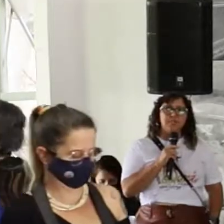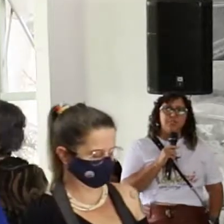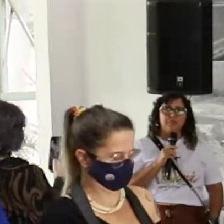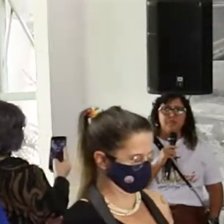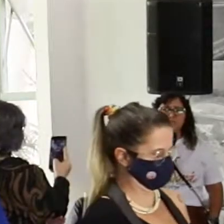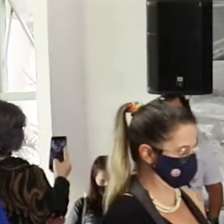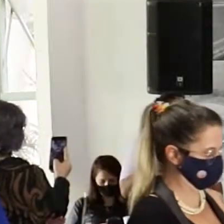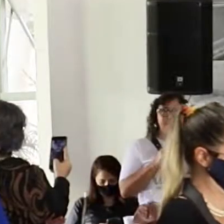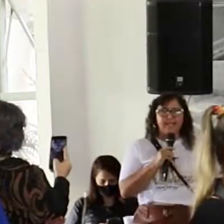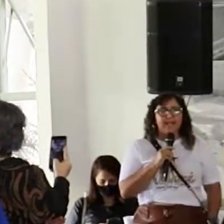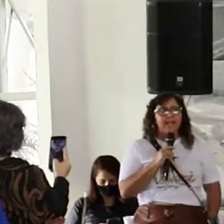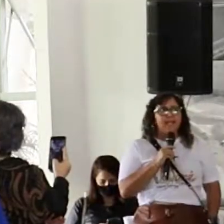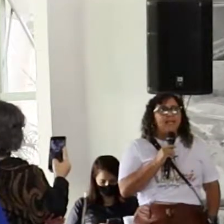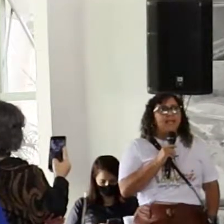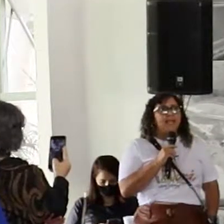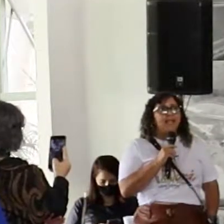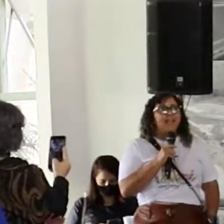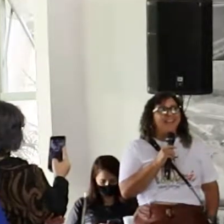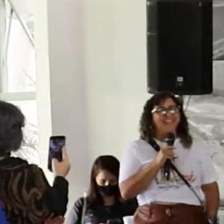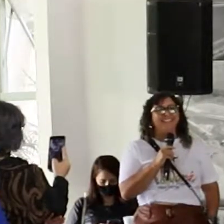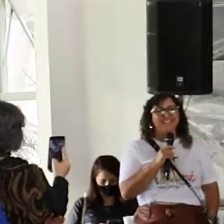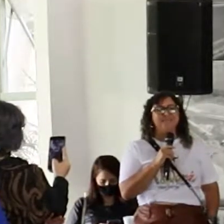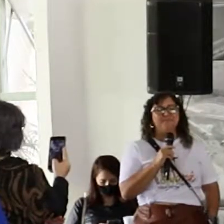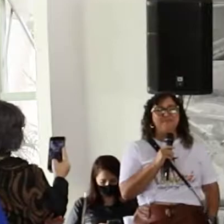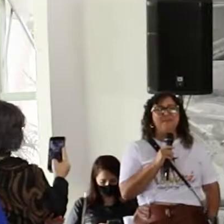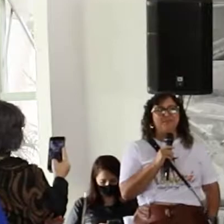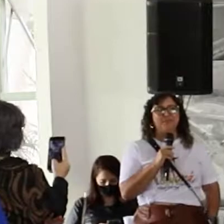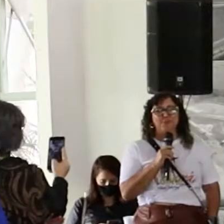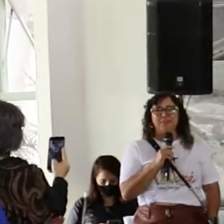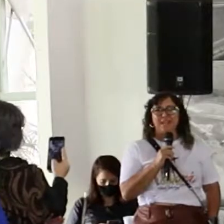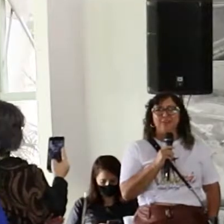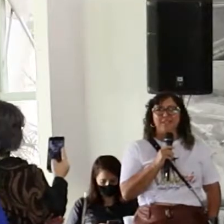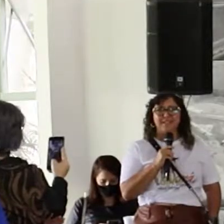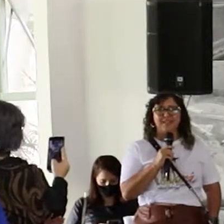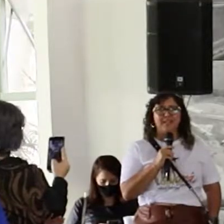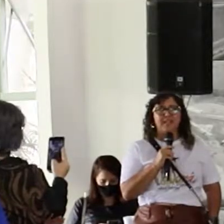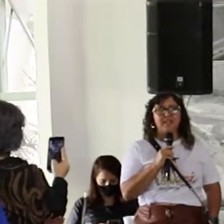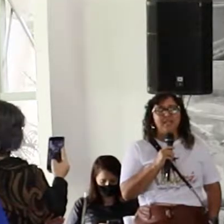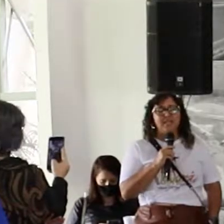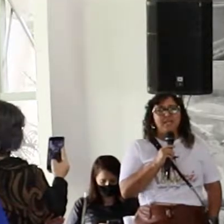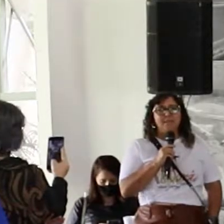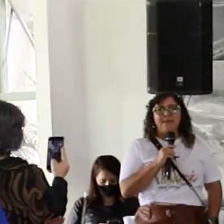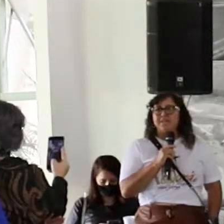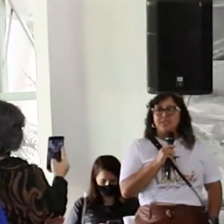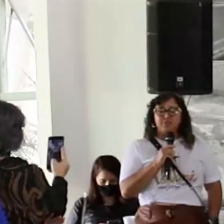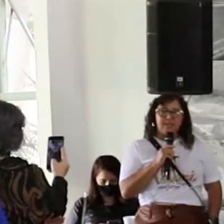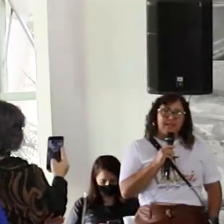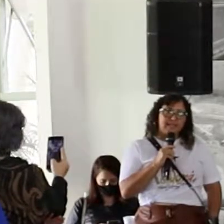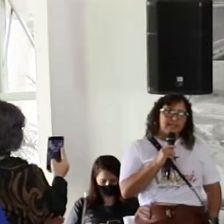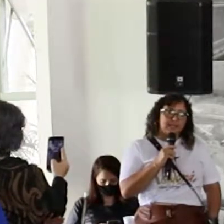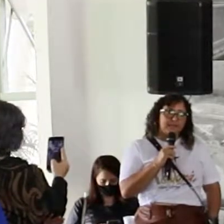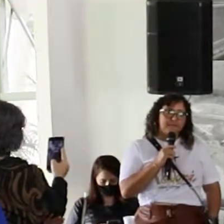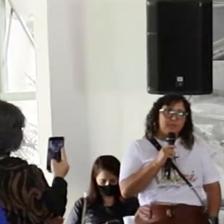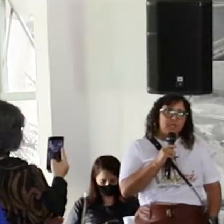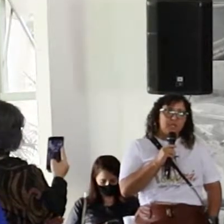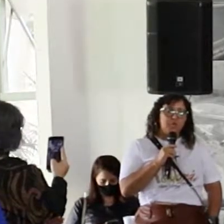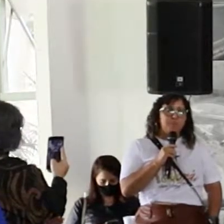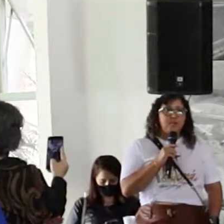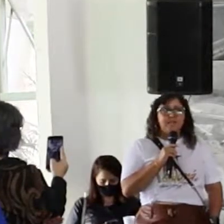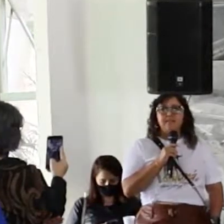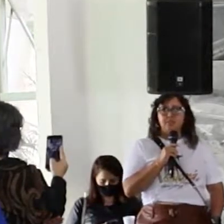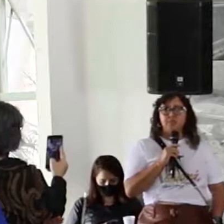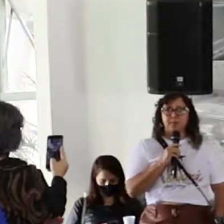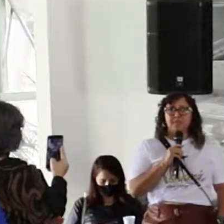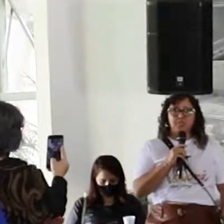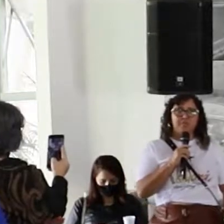esse ano a gente conseguiu fazer esse movimento todo que tá acontecendo aqui mas a gente só quer crescer